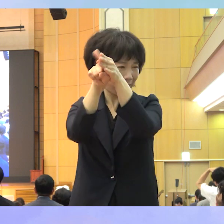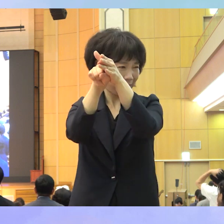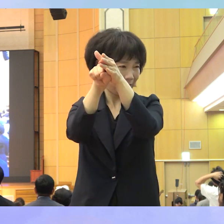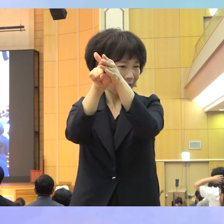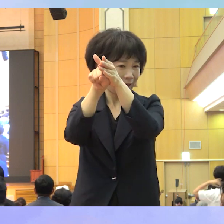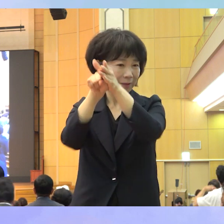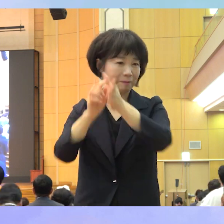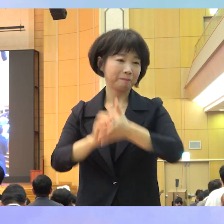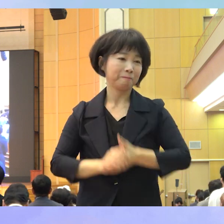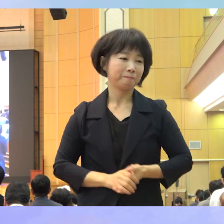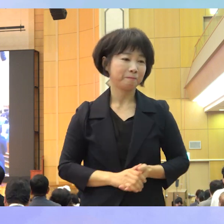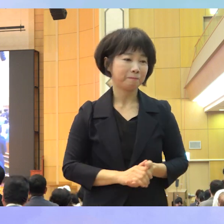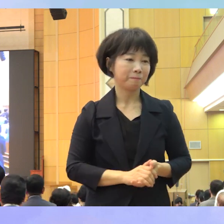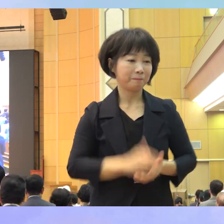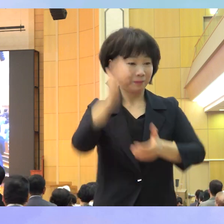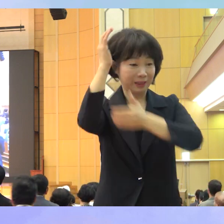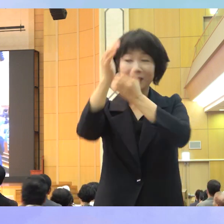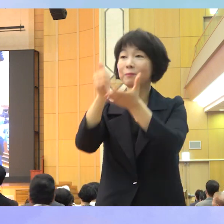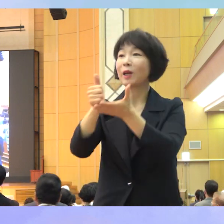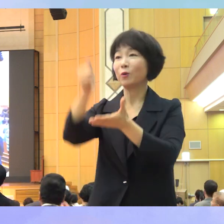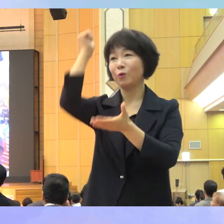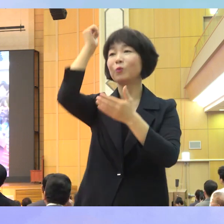하나님의 꿈이